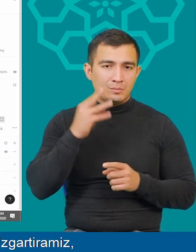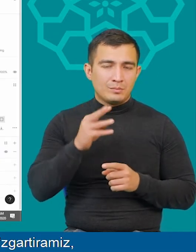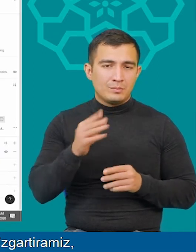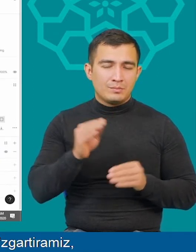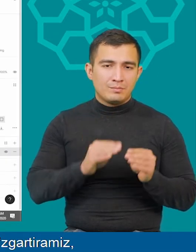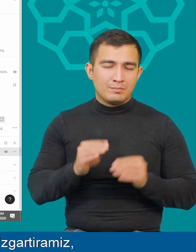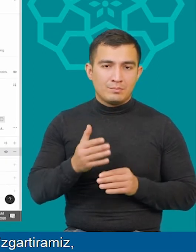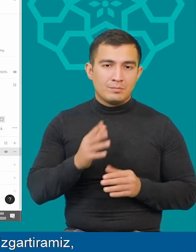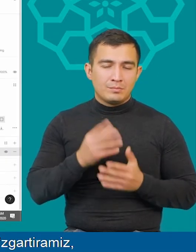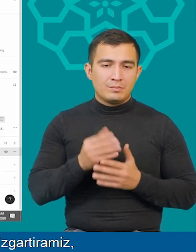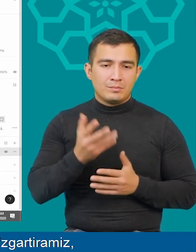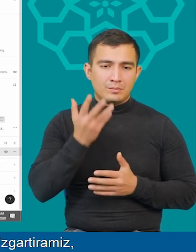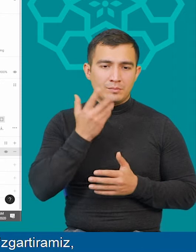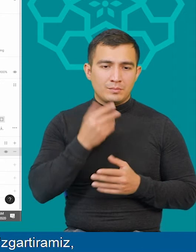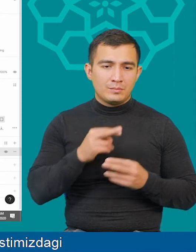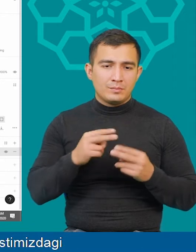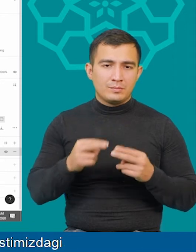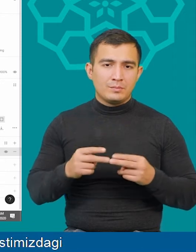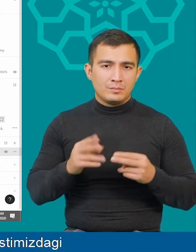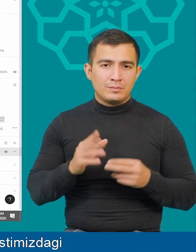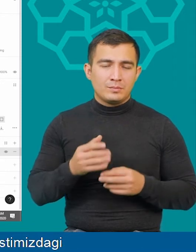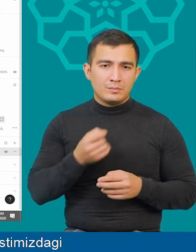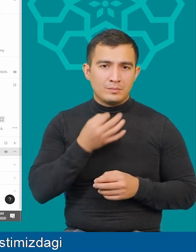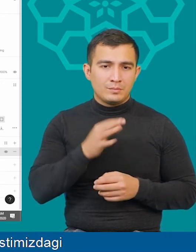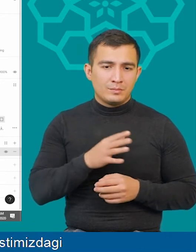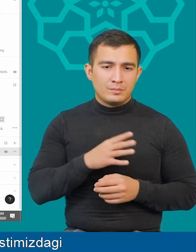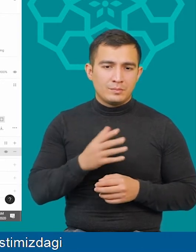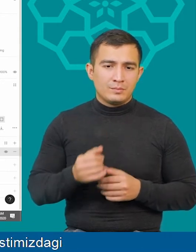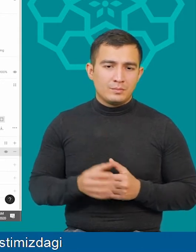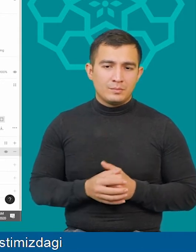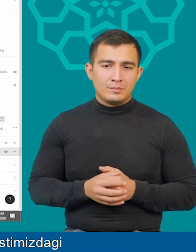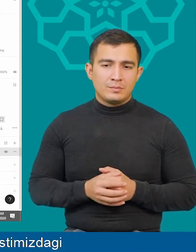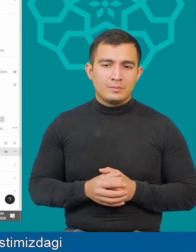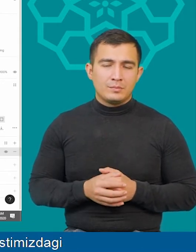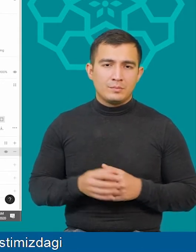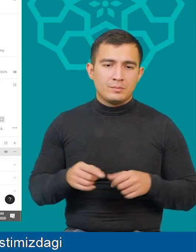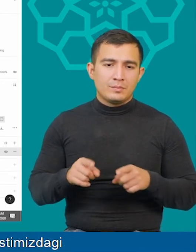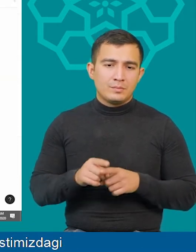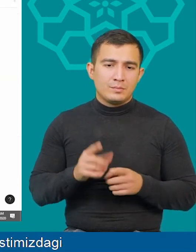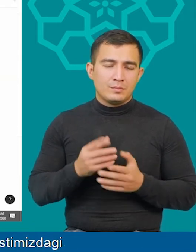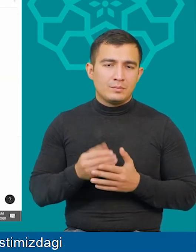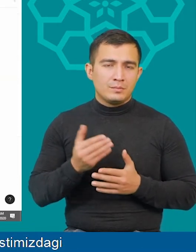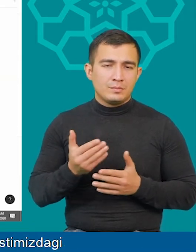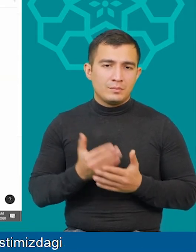Kelinglar, mana buni rangini ham ozgina o'zgartiramiz, chunki menga unchalik yoqmadi. Mana bunaqaroq.